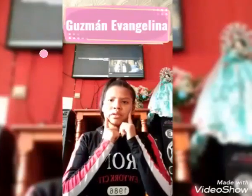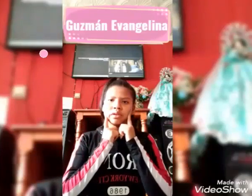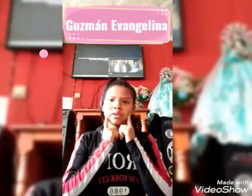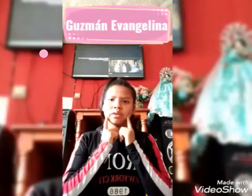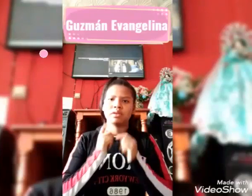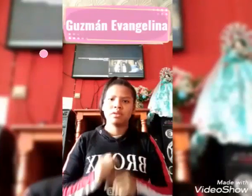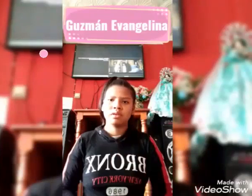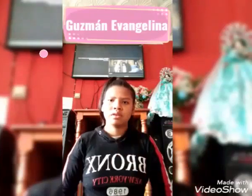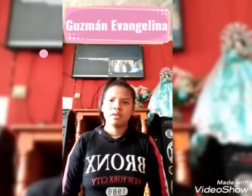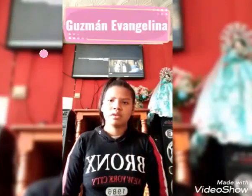Música